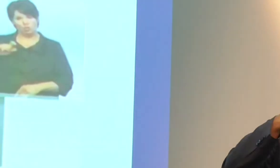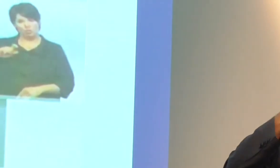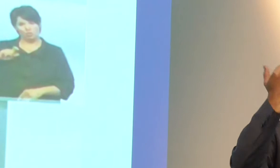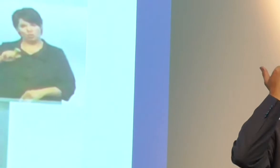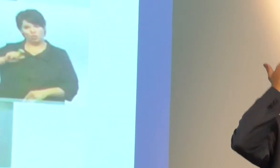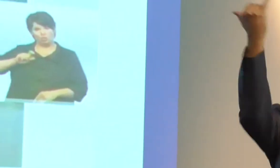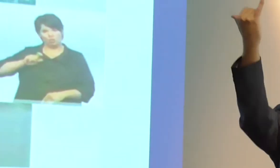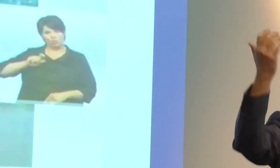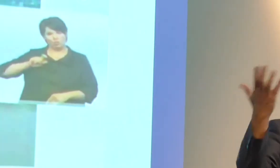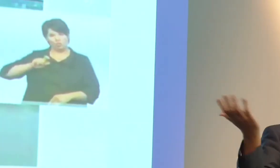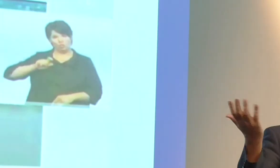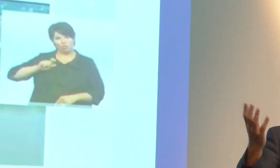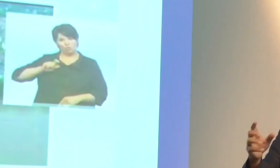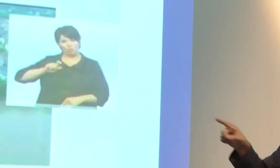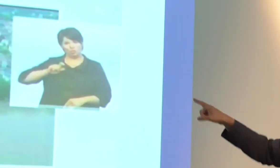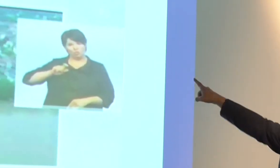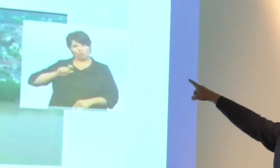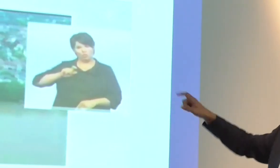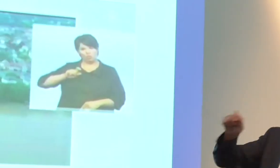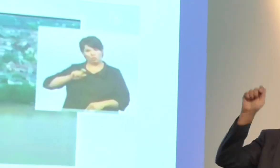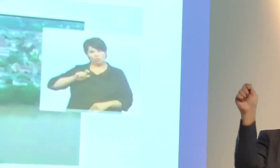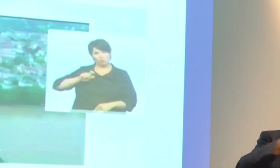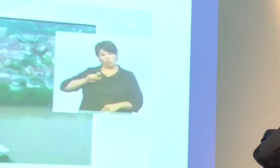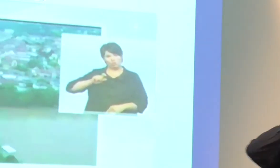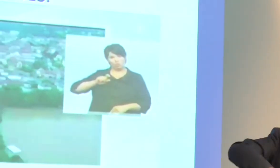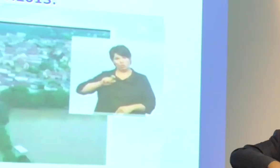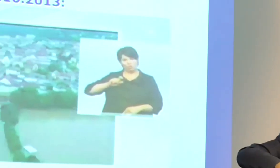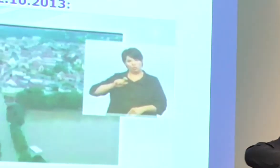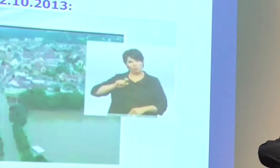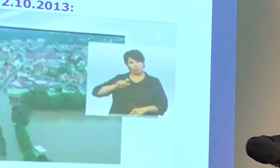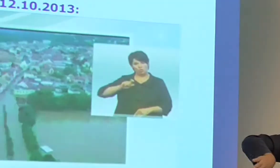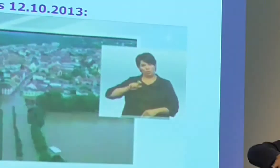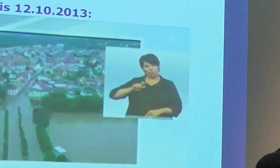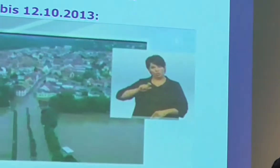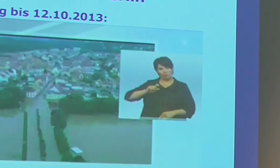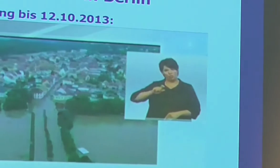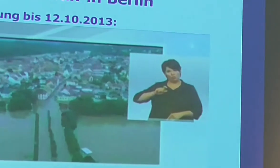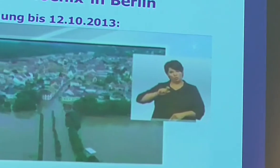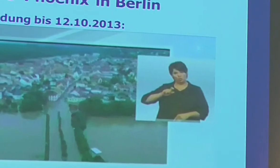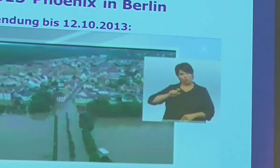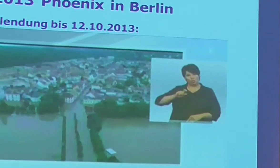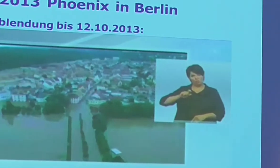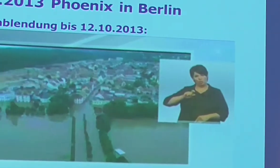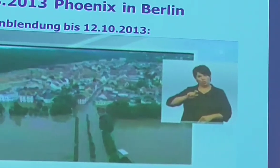2013 hat man dann sich bei Phoenix gedacht, wir schaffen das ab und sparen